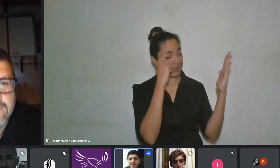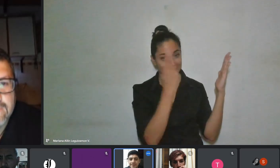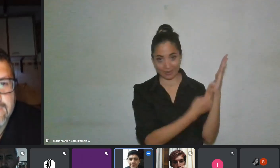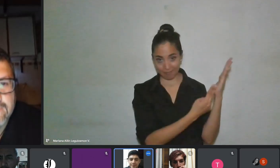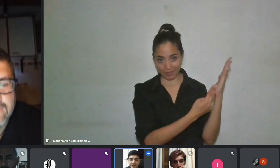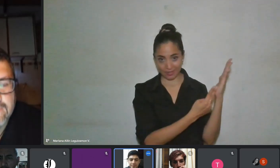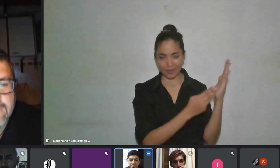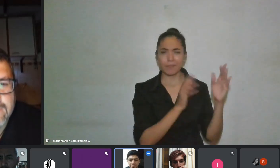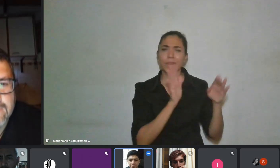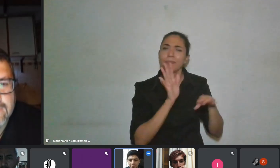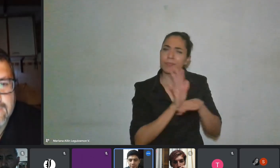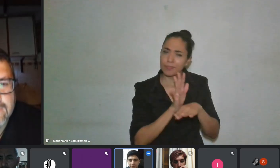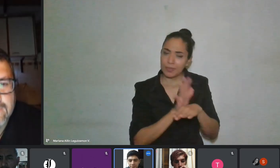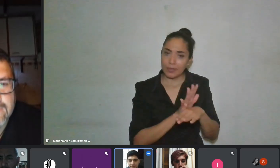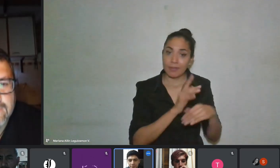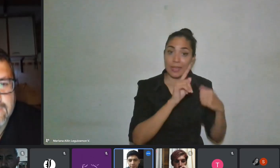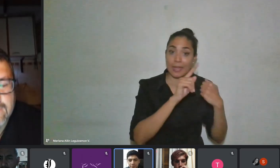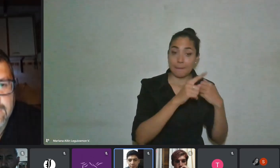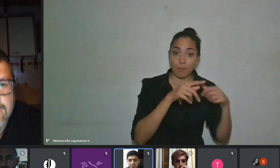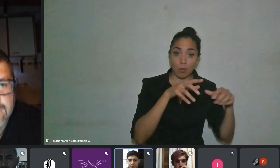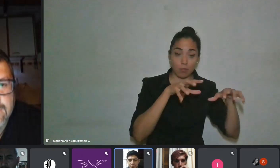poderes. eh,